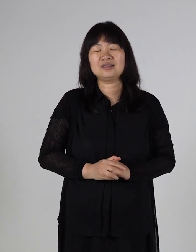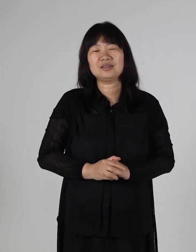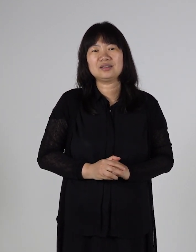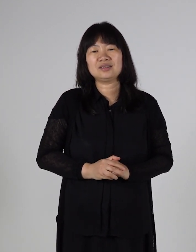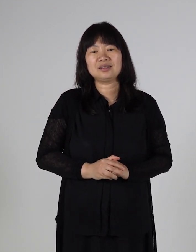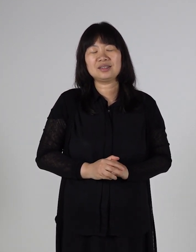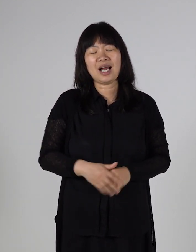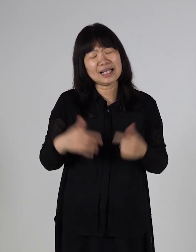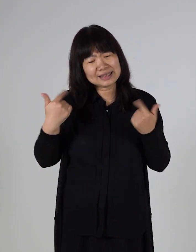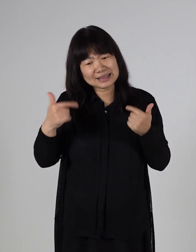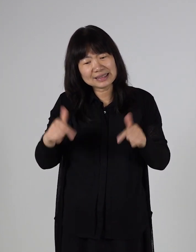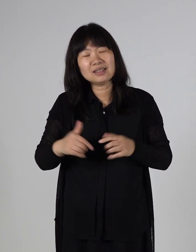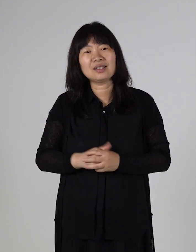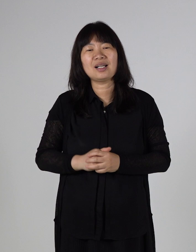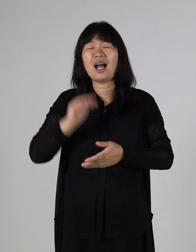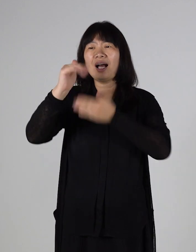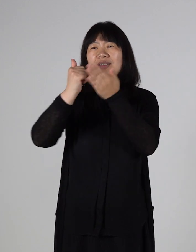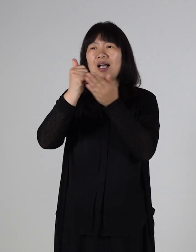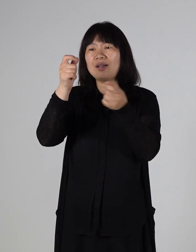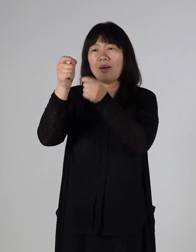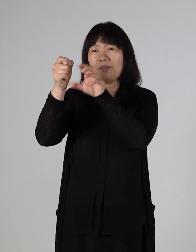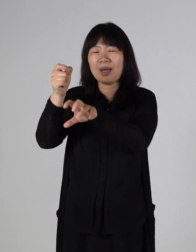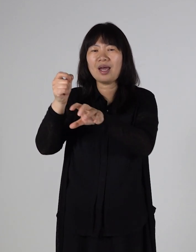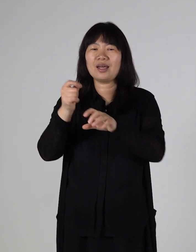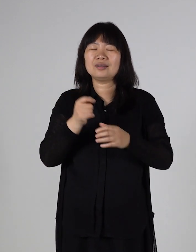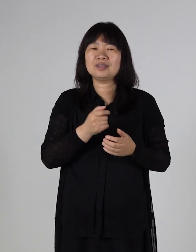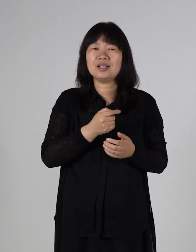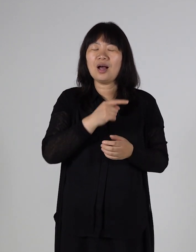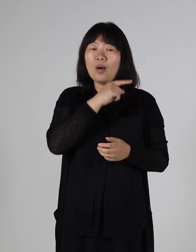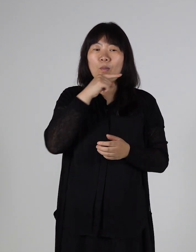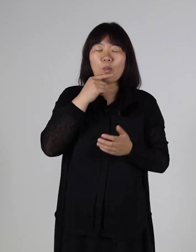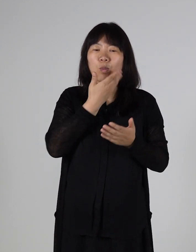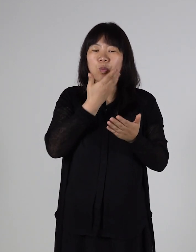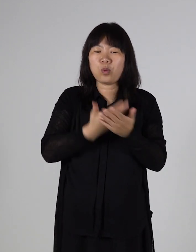우리를 늘 하나님 앞에서 그리스도의 보혈의 공로